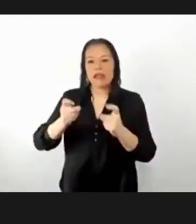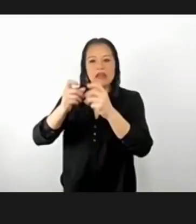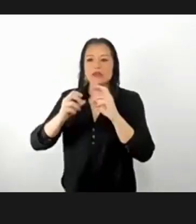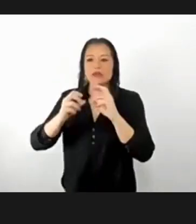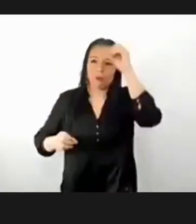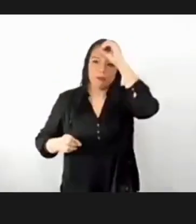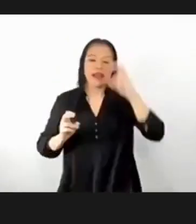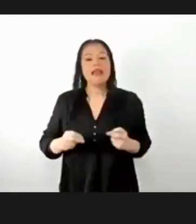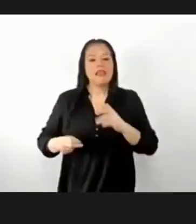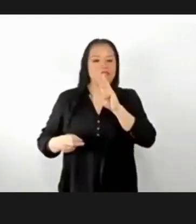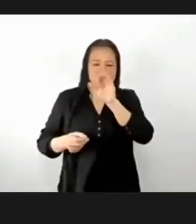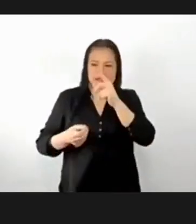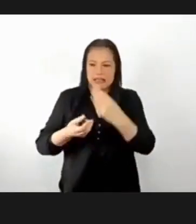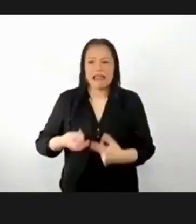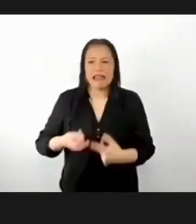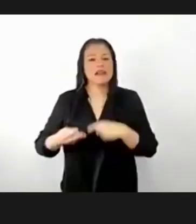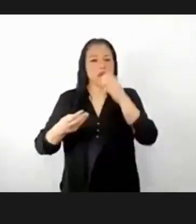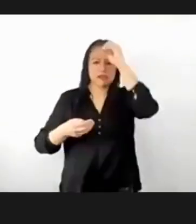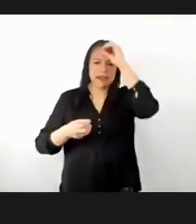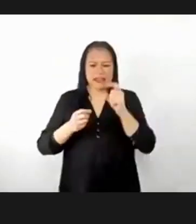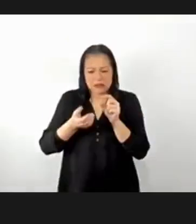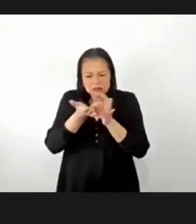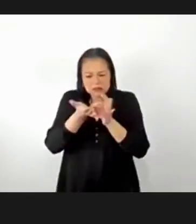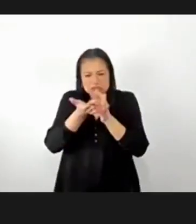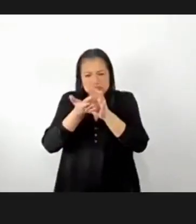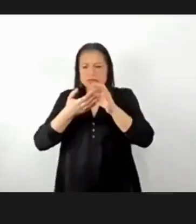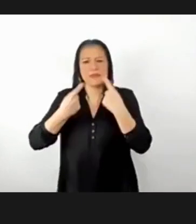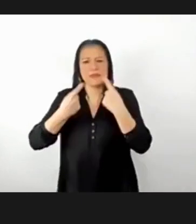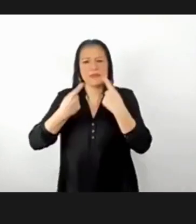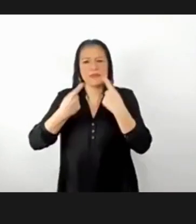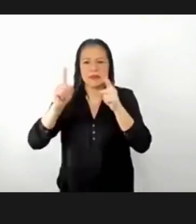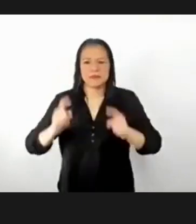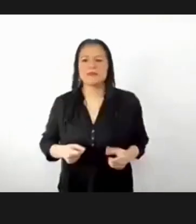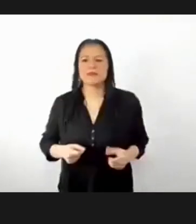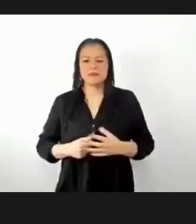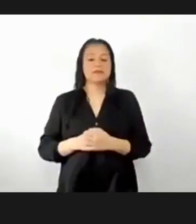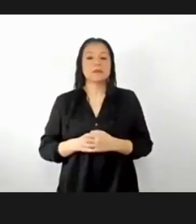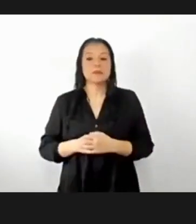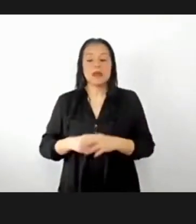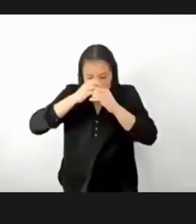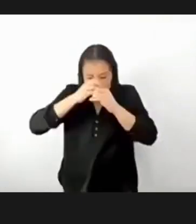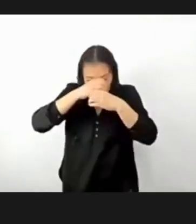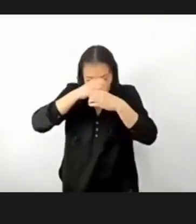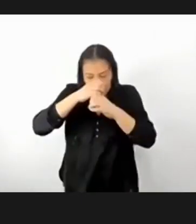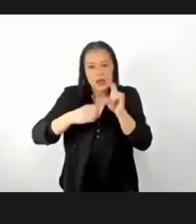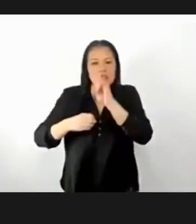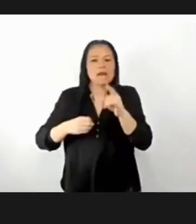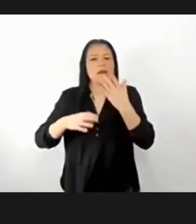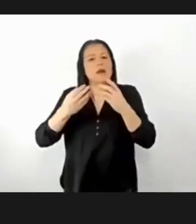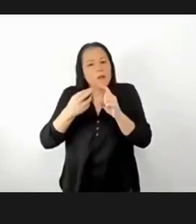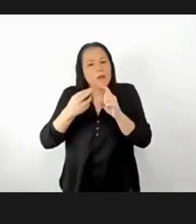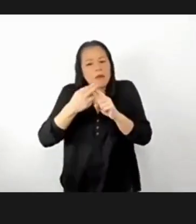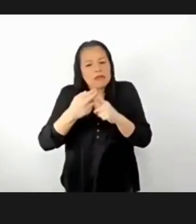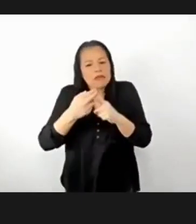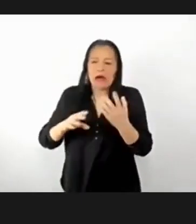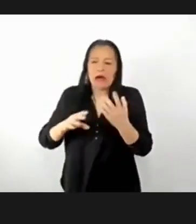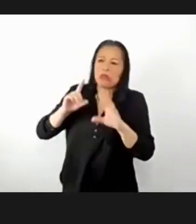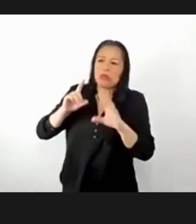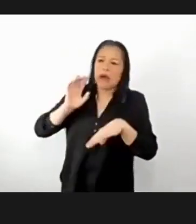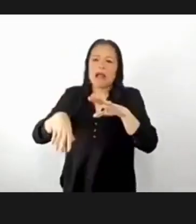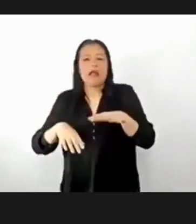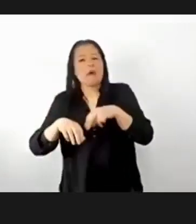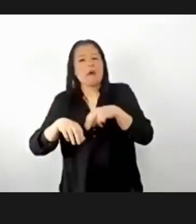se sabía nada de bacterias, no se sabía nada de microbios. Recién el microscopio se usaba, pero de una manera rutinaria,